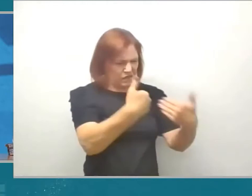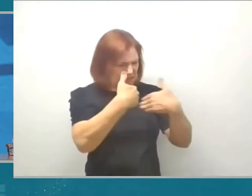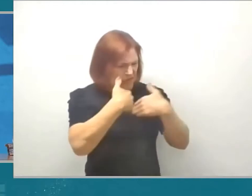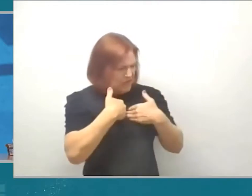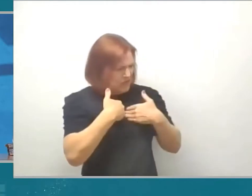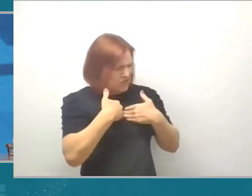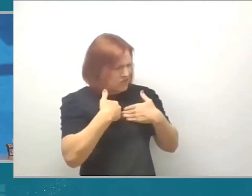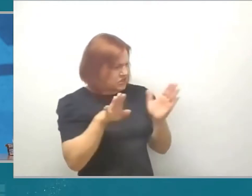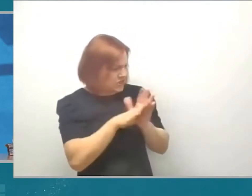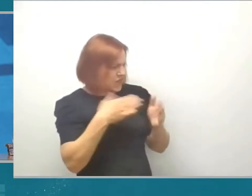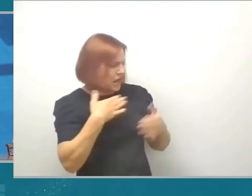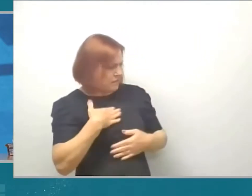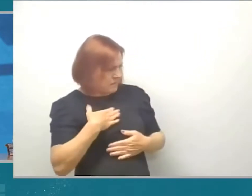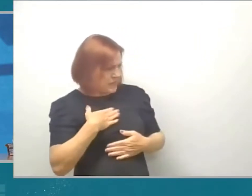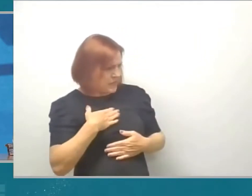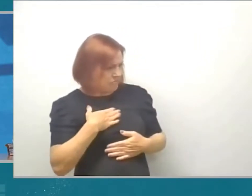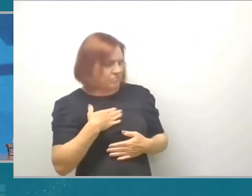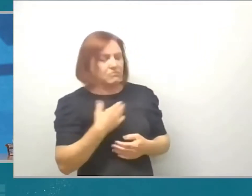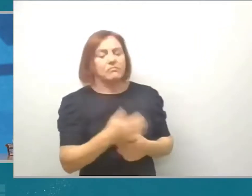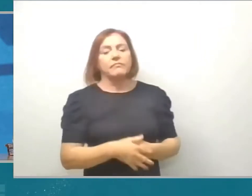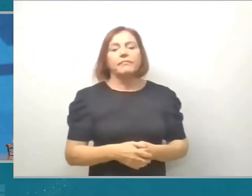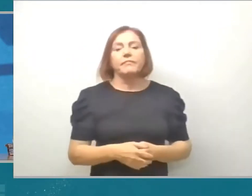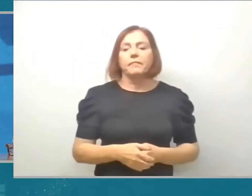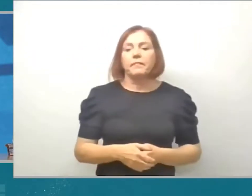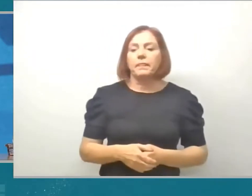Senhor. Não é? Se o Senhor